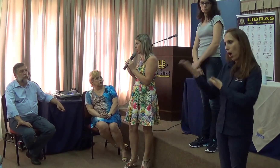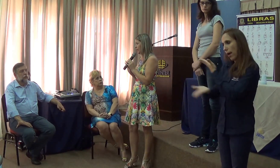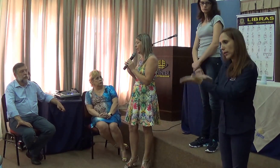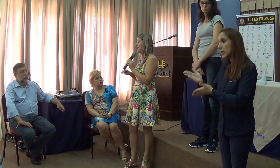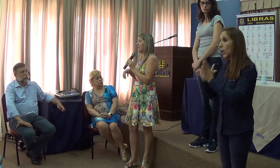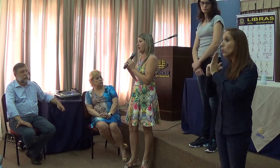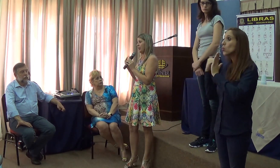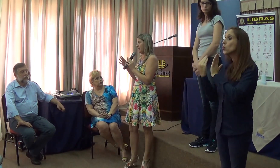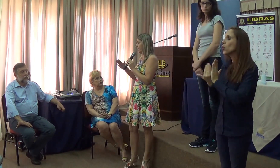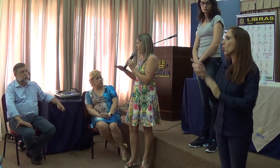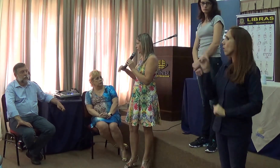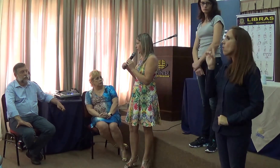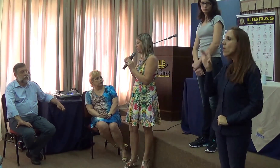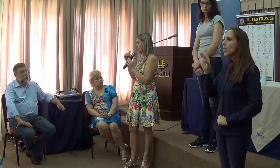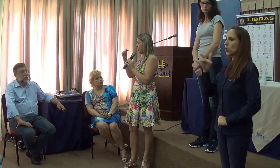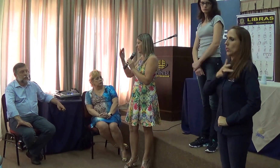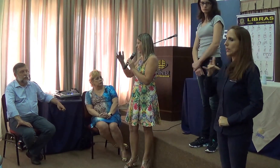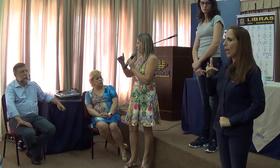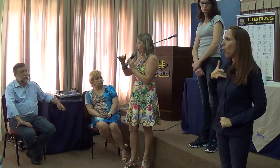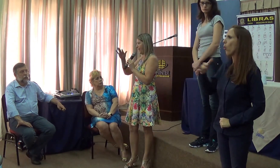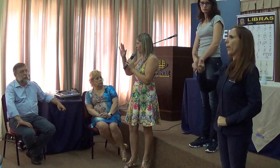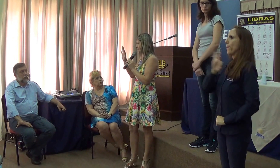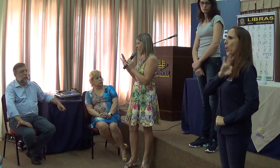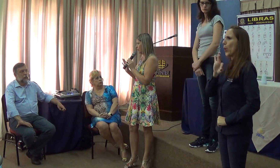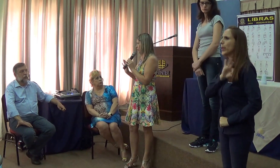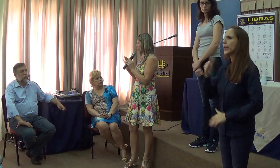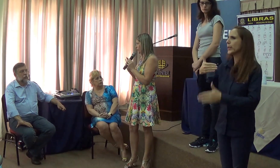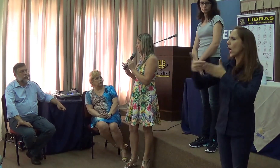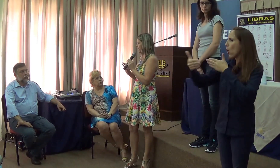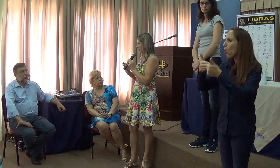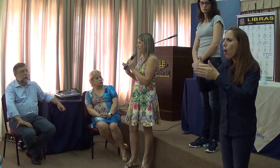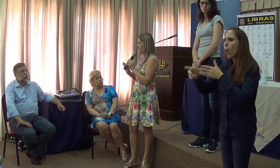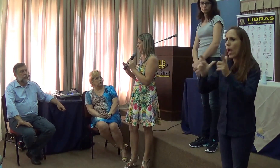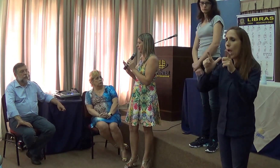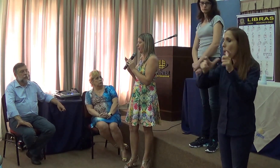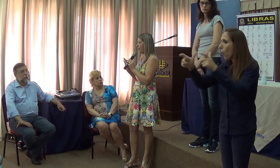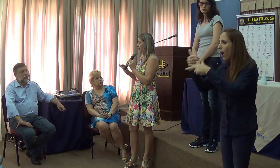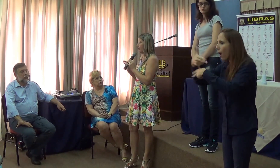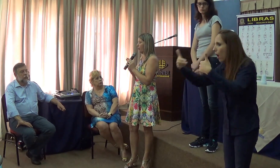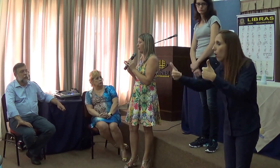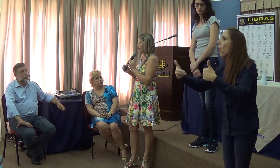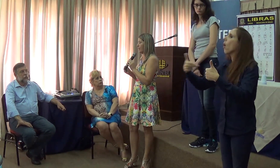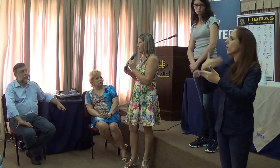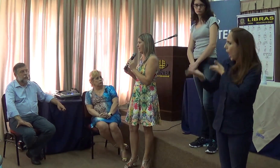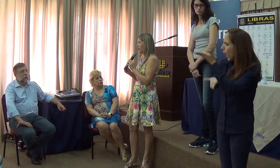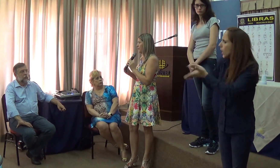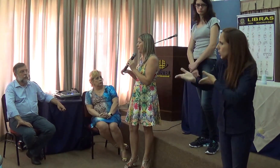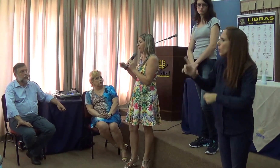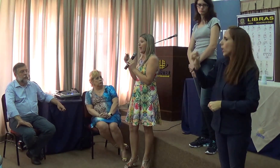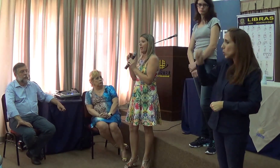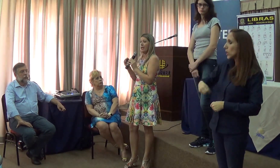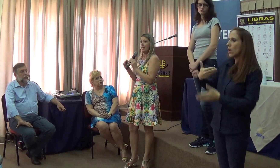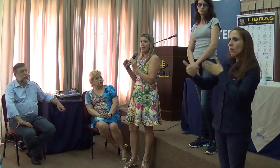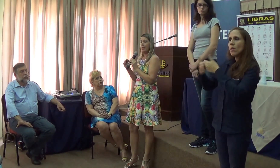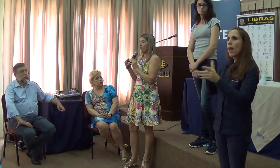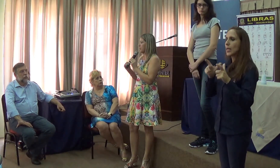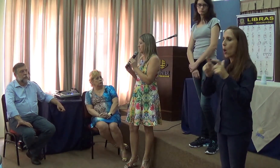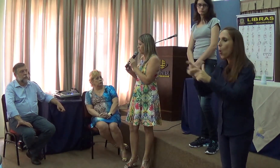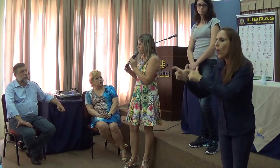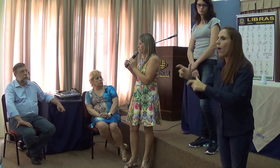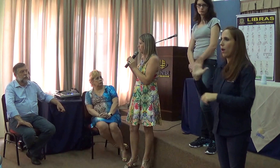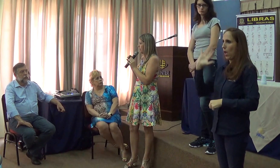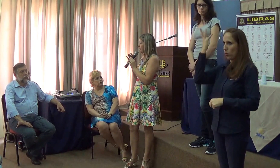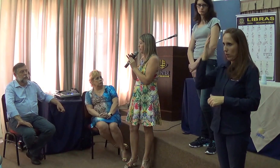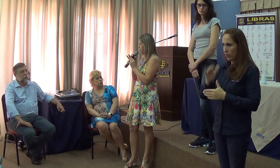só a saúde. A gente atende a polícia, a gente atende em qualquer lugar de Curitiba, a gente atende, não importa o local que seja. E teve